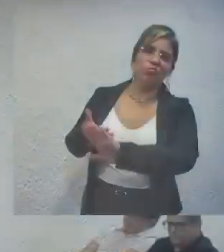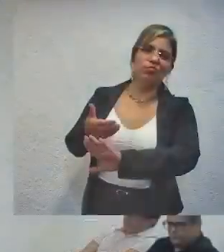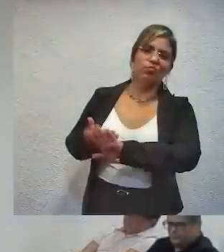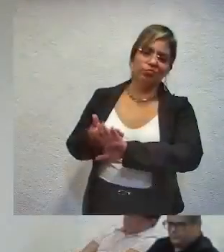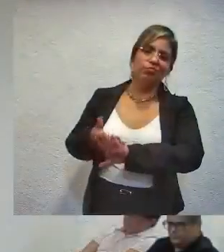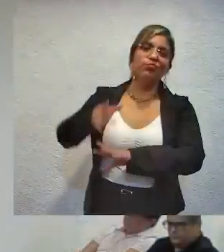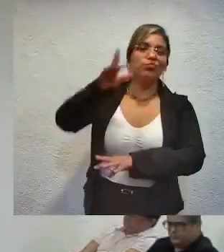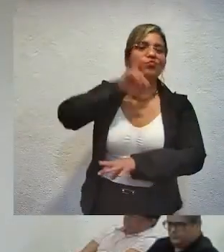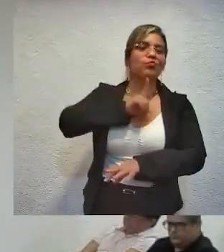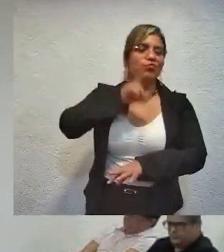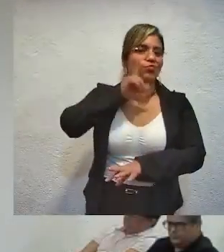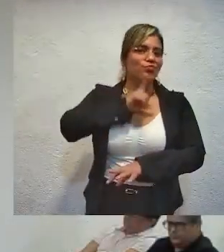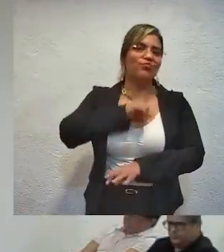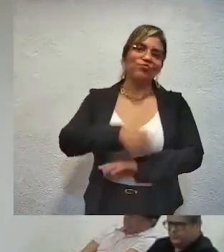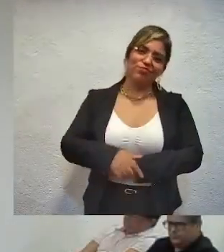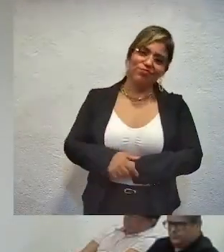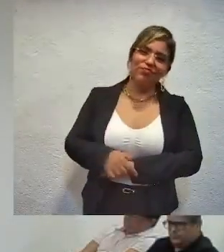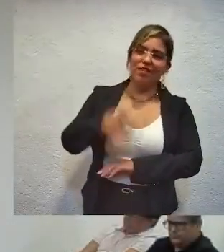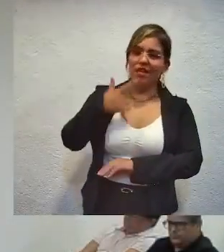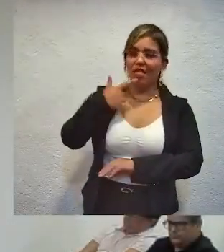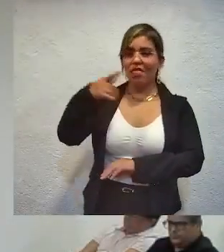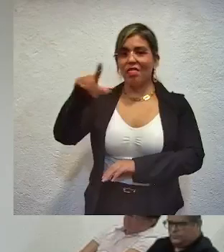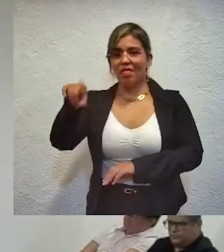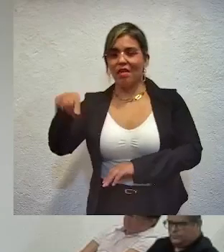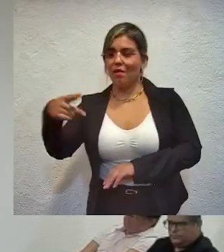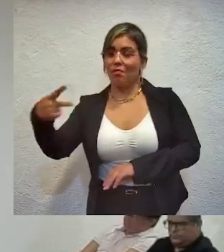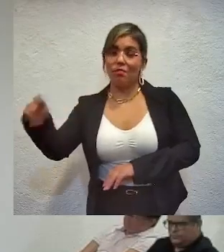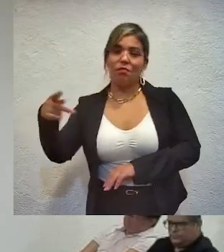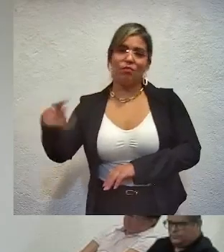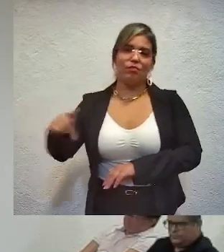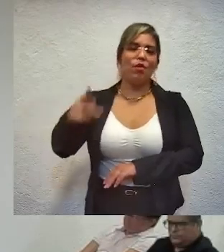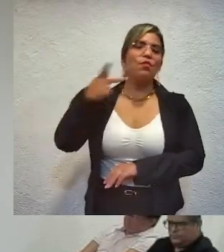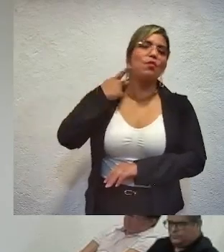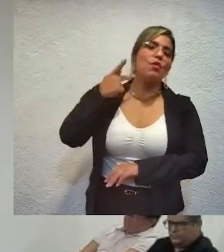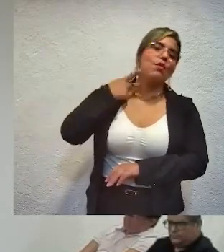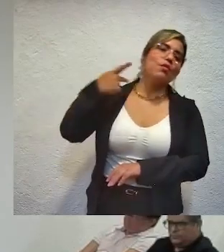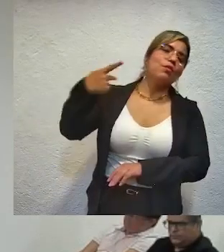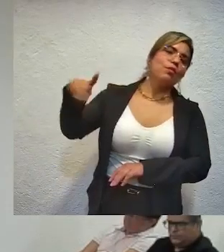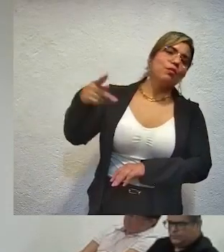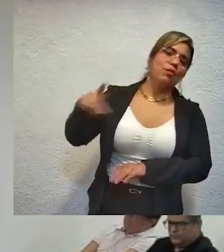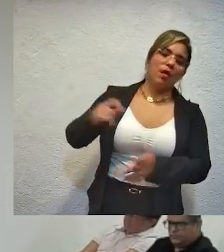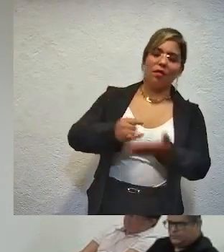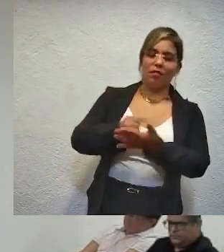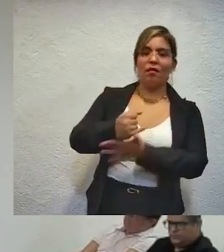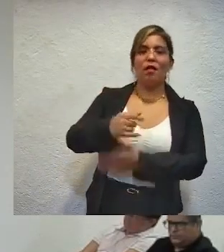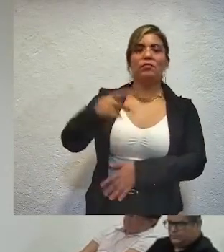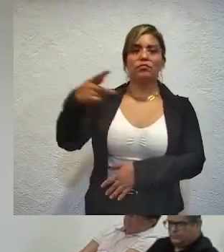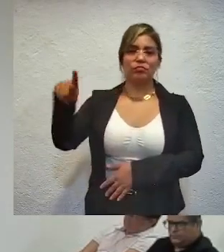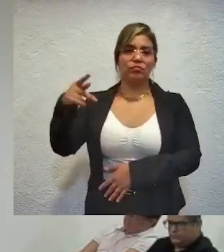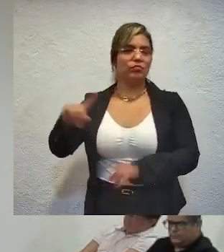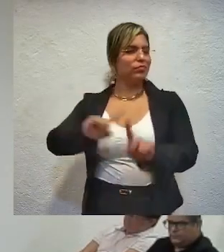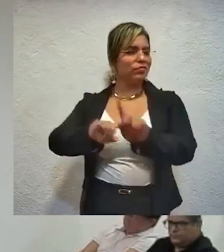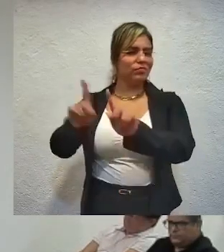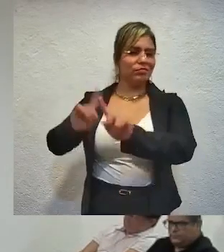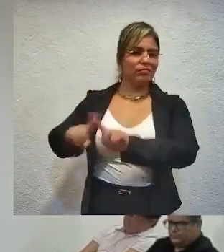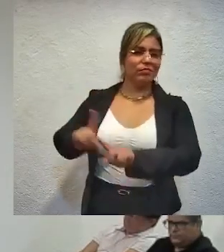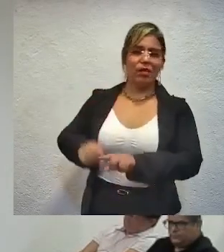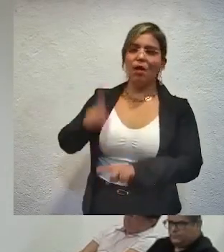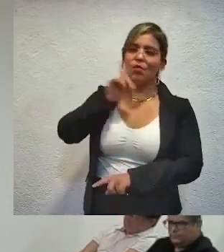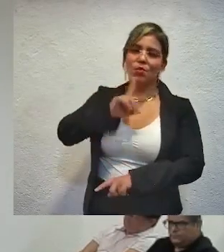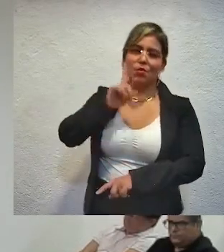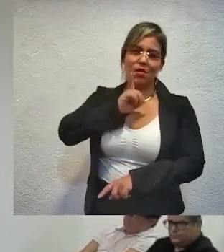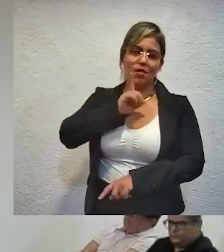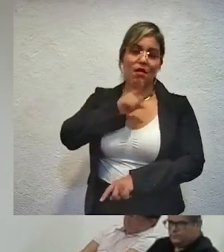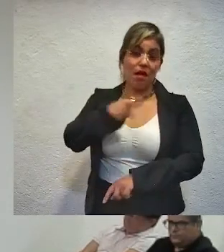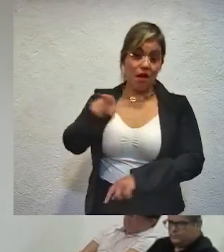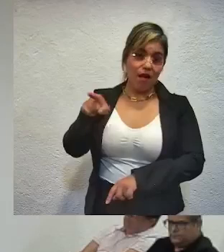que invisibilizan, minimizan y desacreditan la autonomía política, la capacidad de decisión y el liderazgo de la víctima por